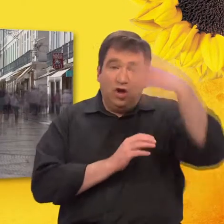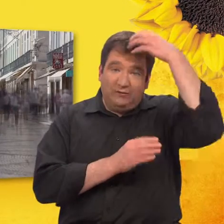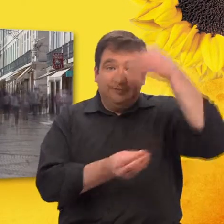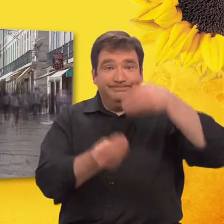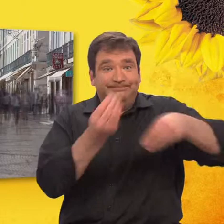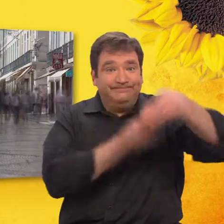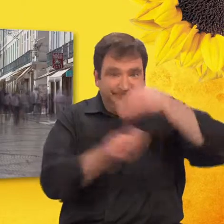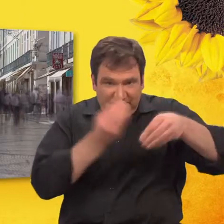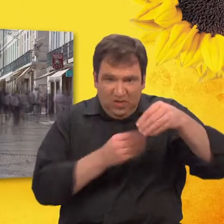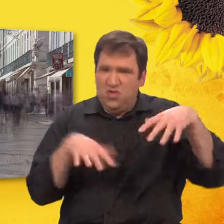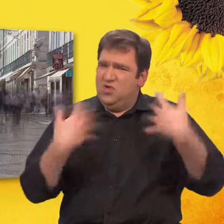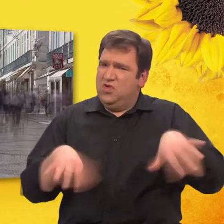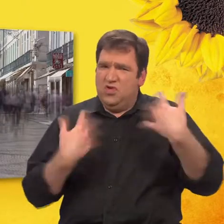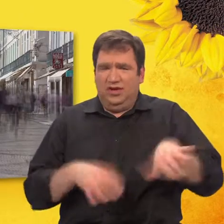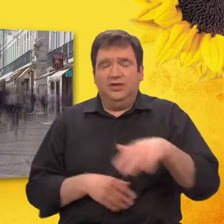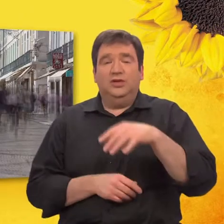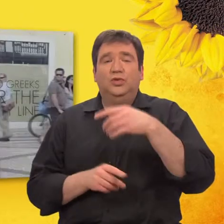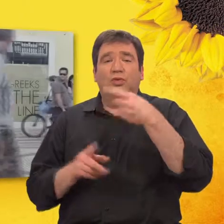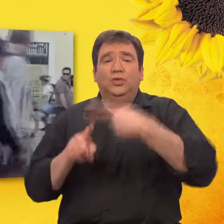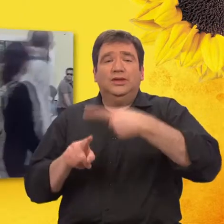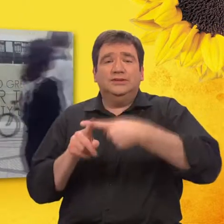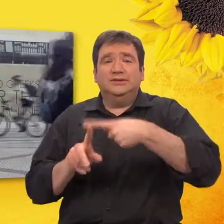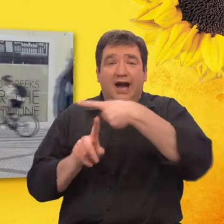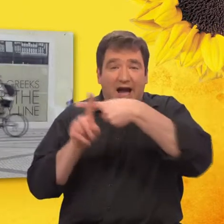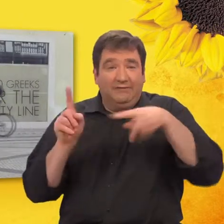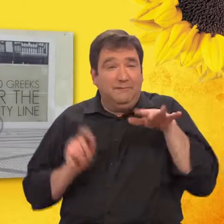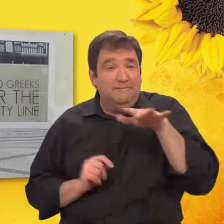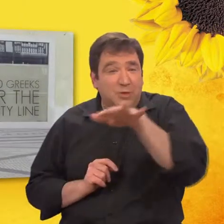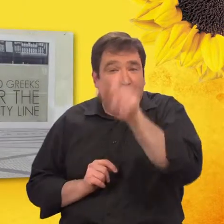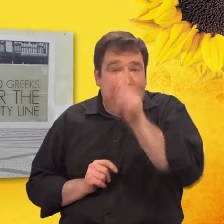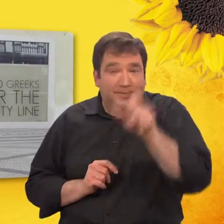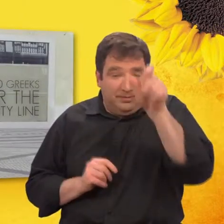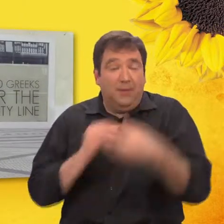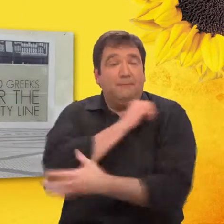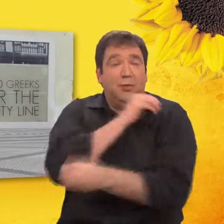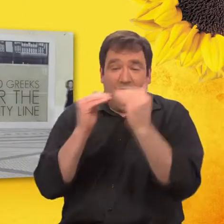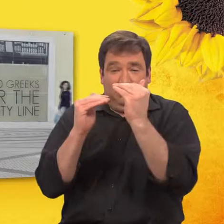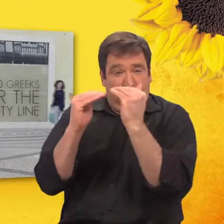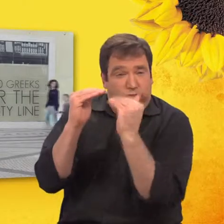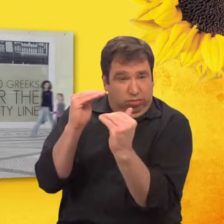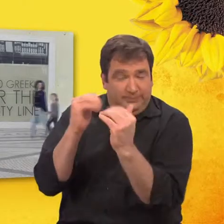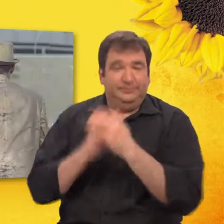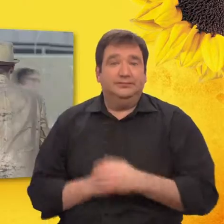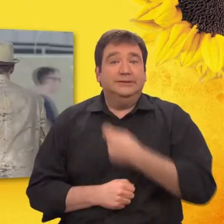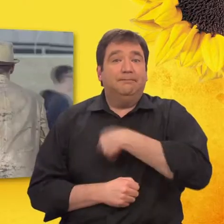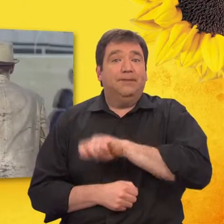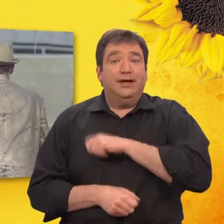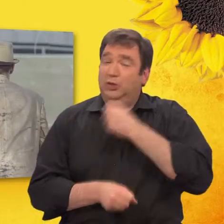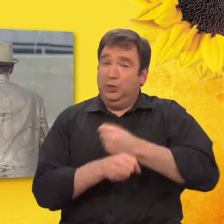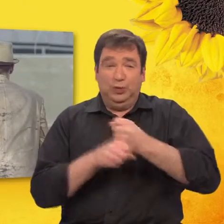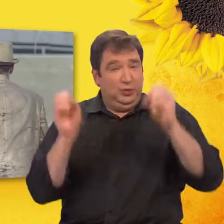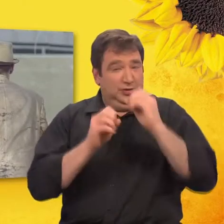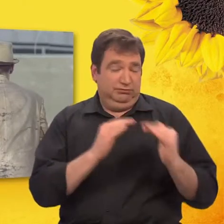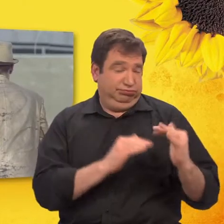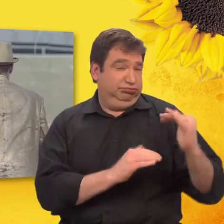Since depression policies took hold in Europe, 500,000 Greeks started to live near the poverty line. In Spain, the unemployment